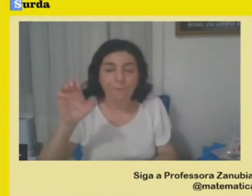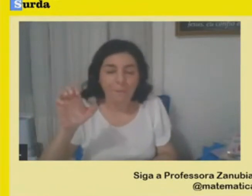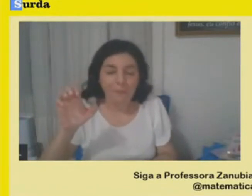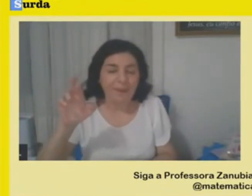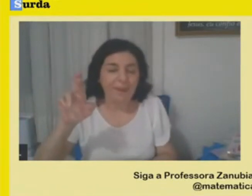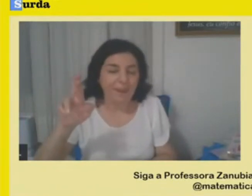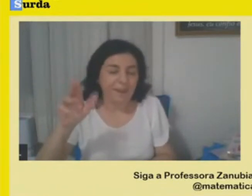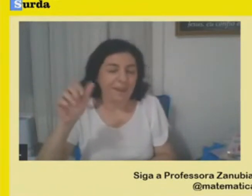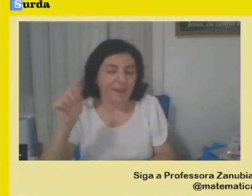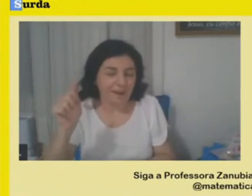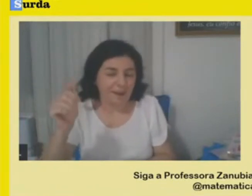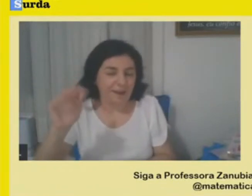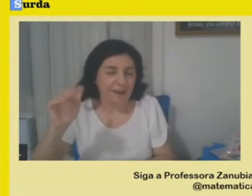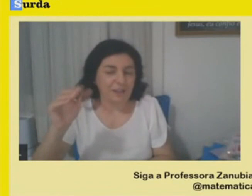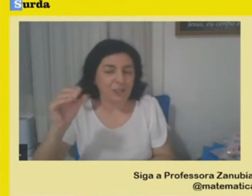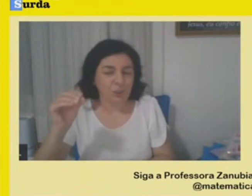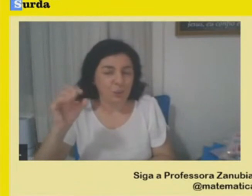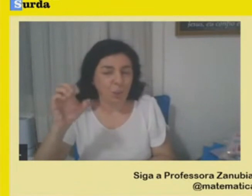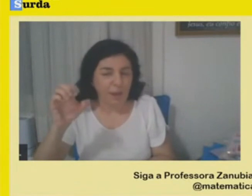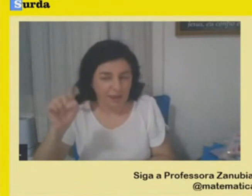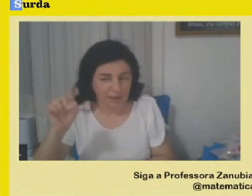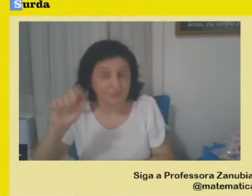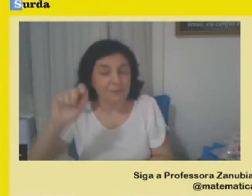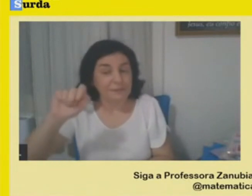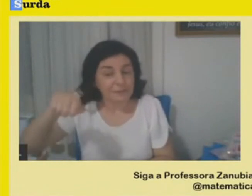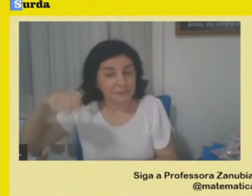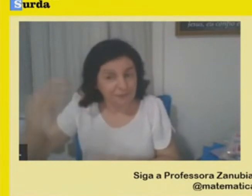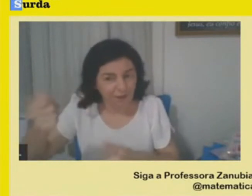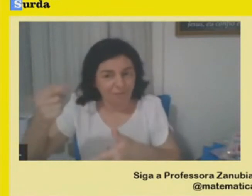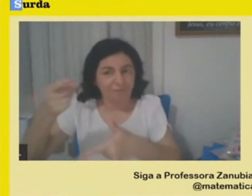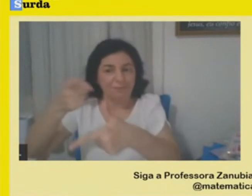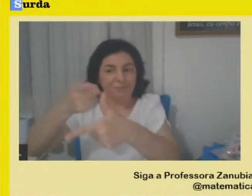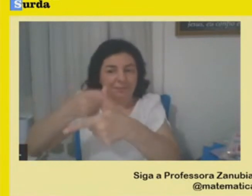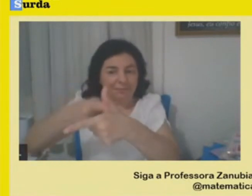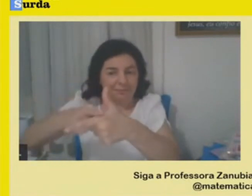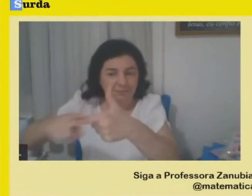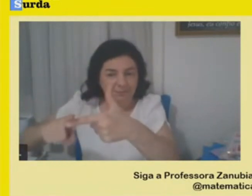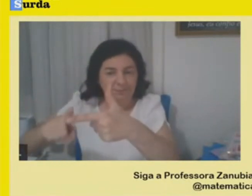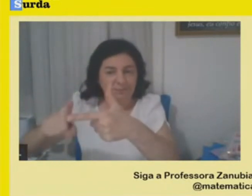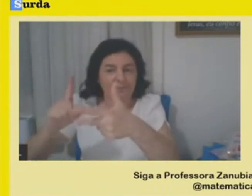Entendeu? Vou repetir mais uma vez o sinal das 4 operações.